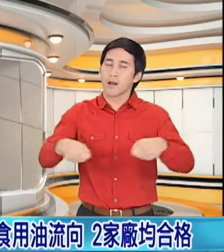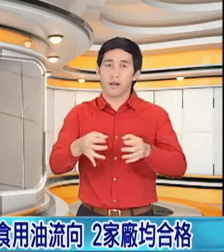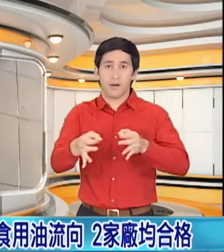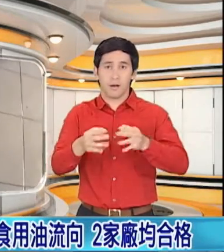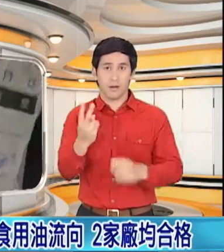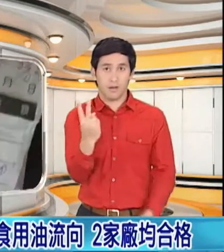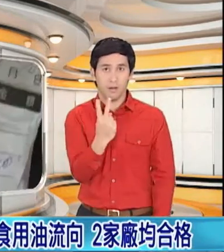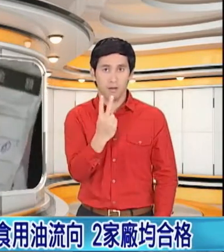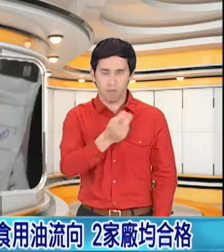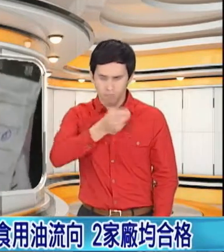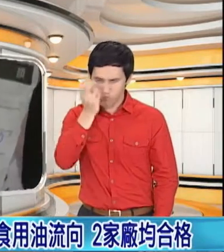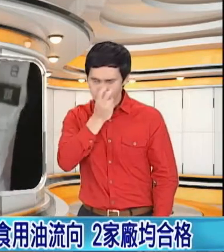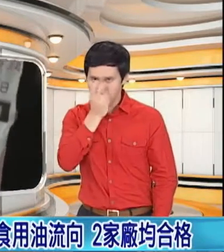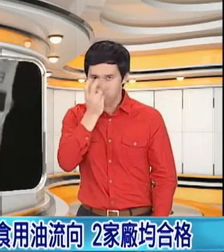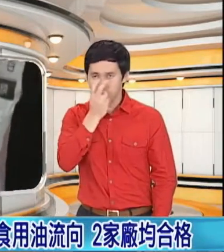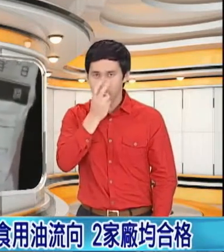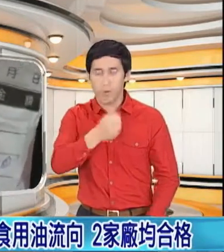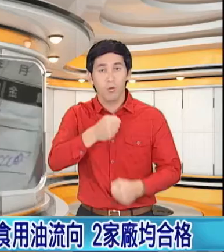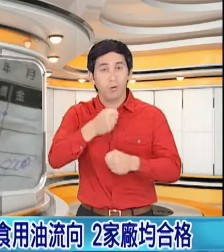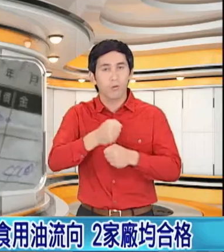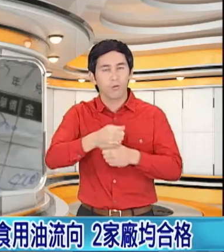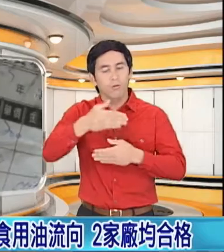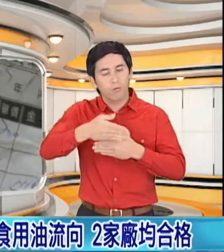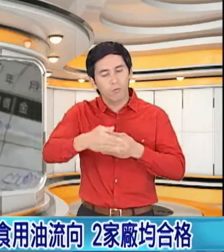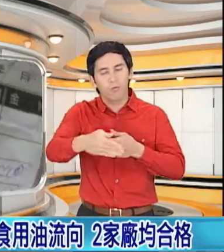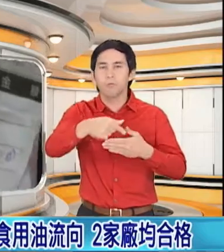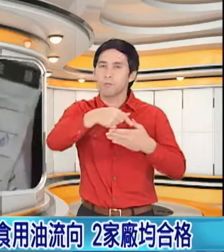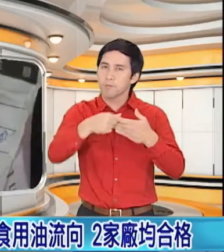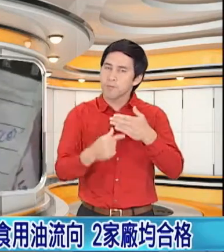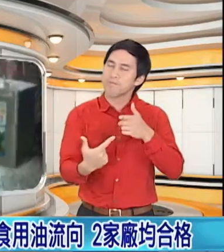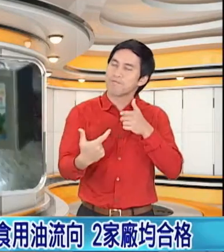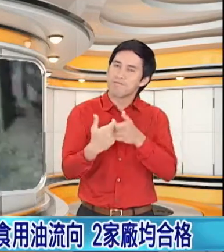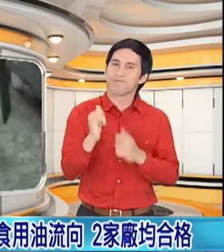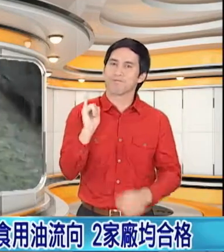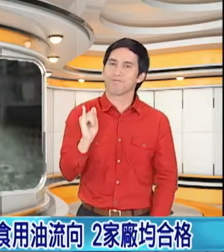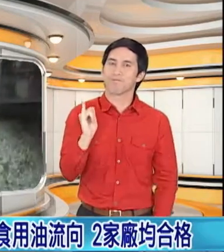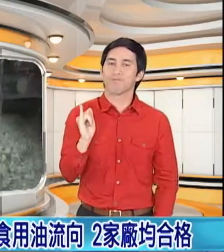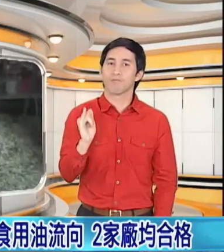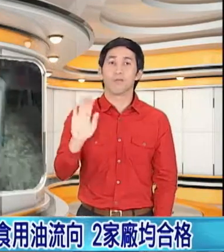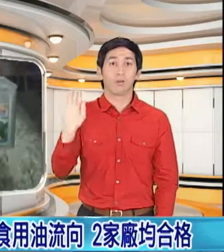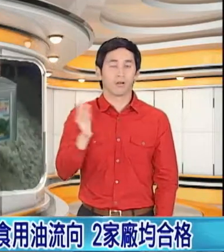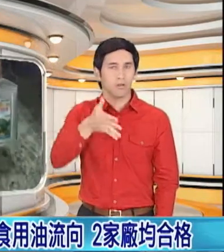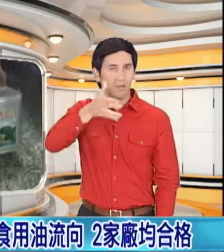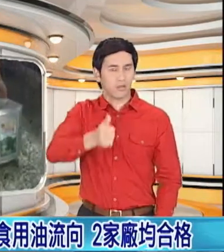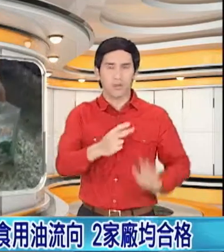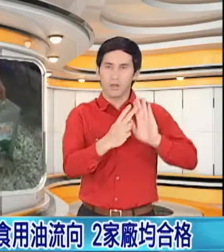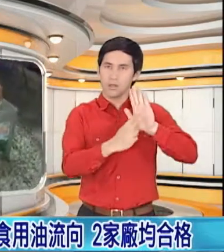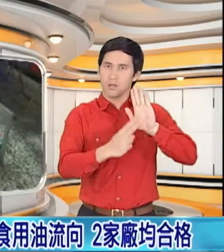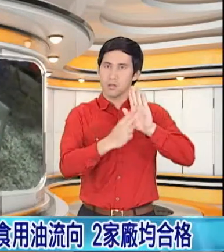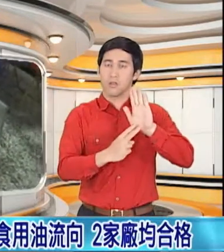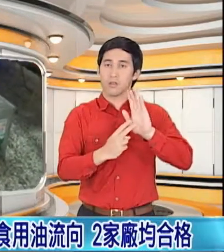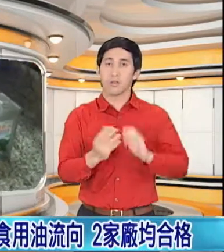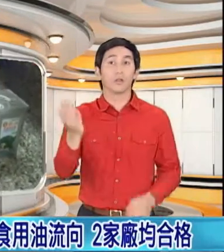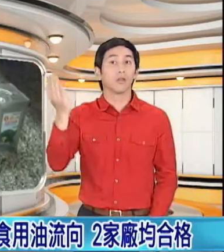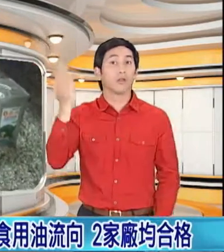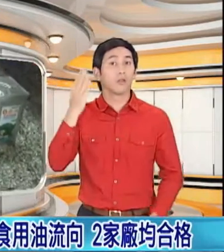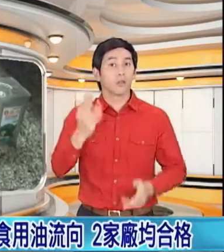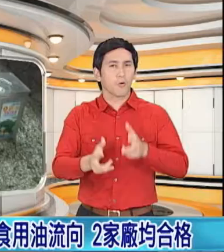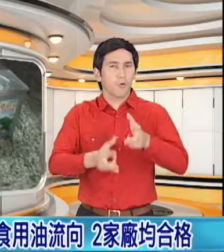商，而两家的作业都符合标准。不过业者表示，之前的废食用